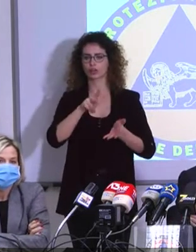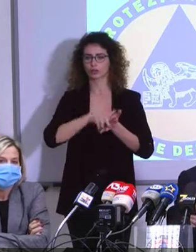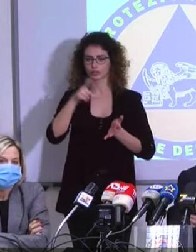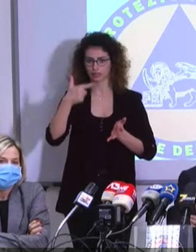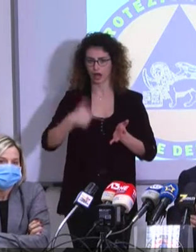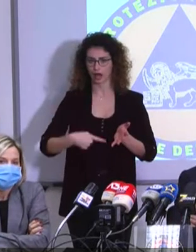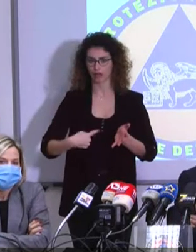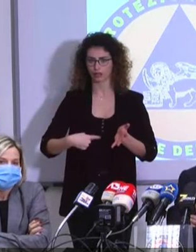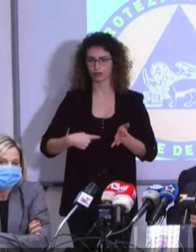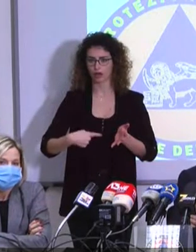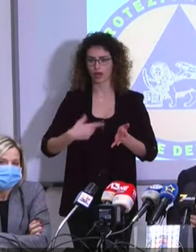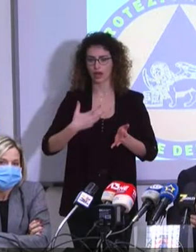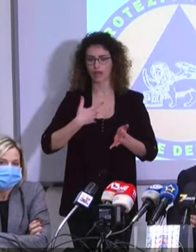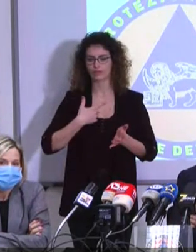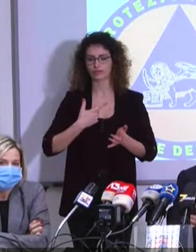motivo